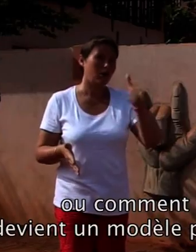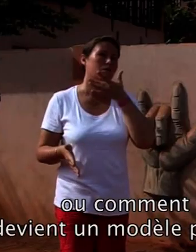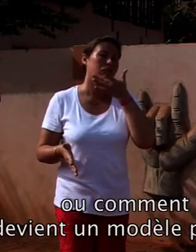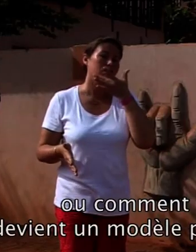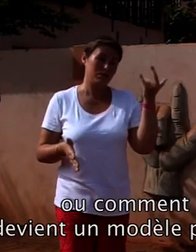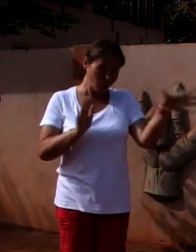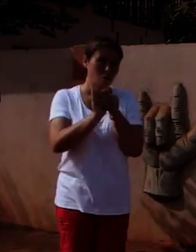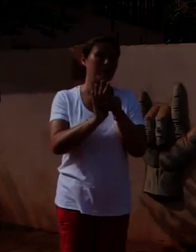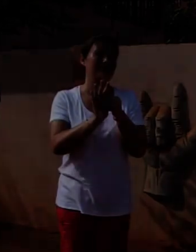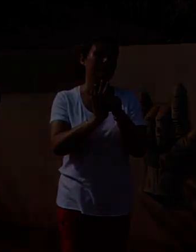occidental.